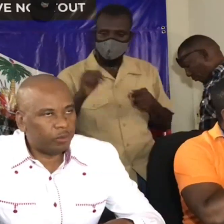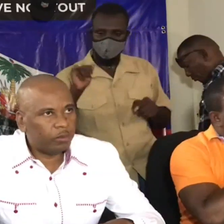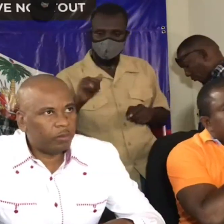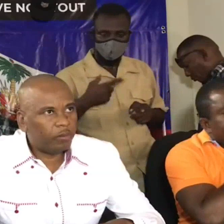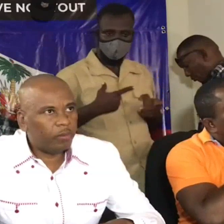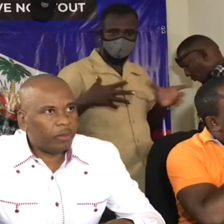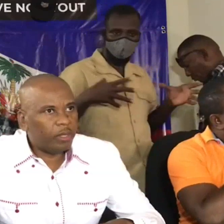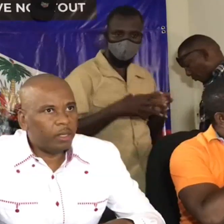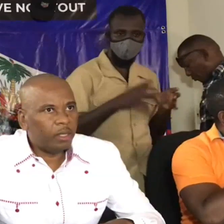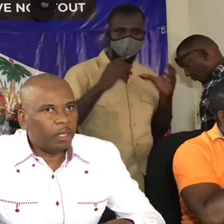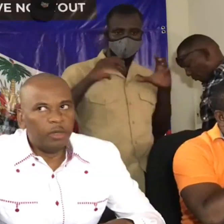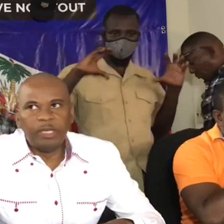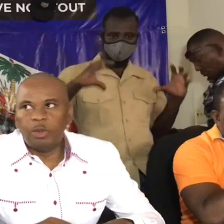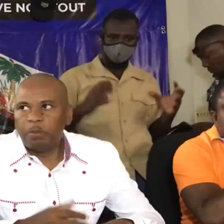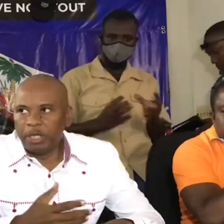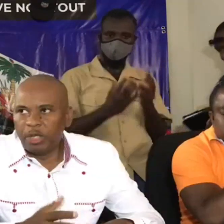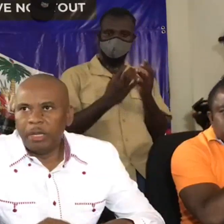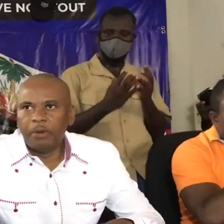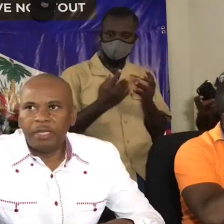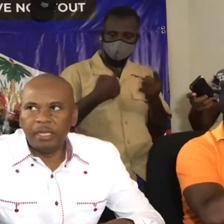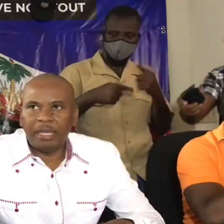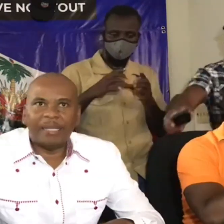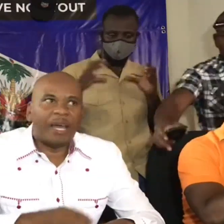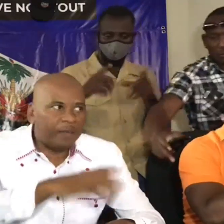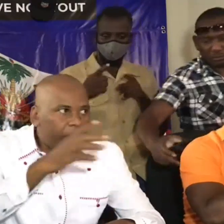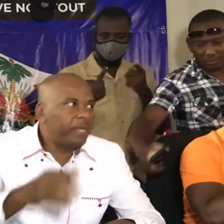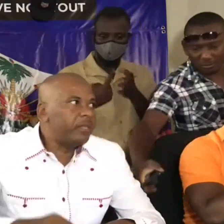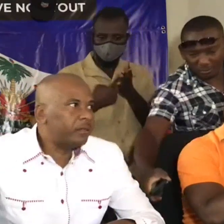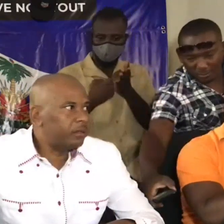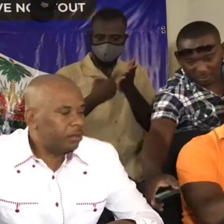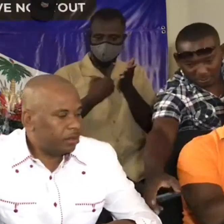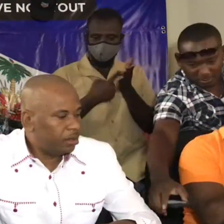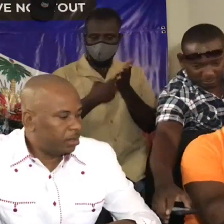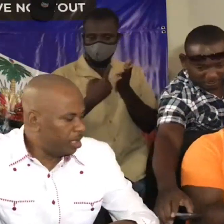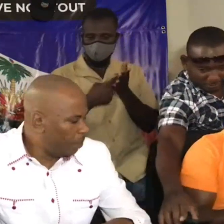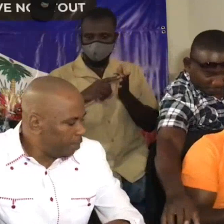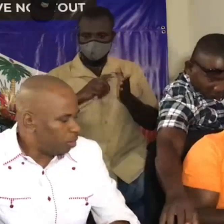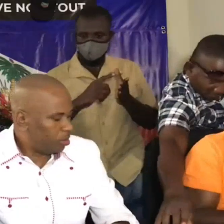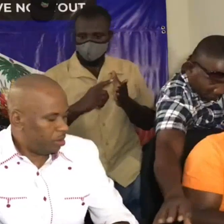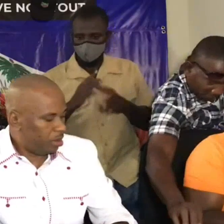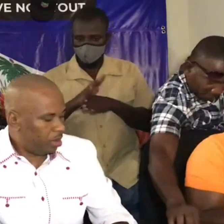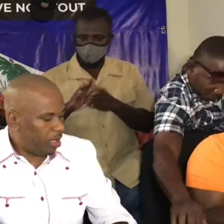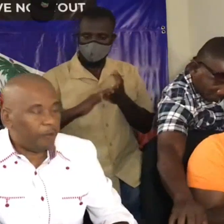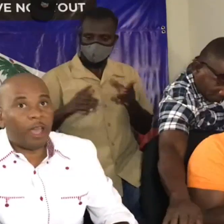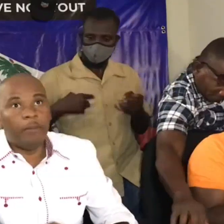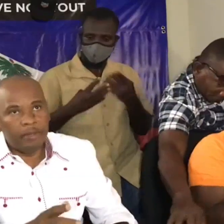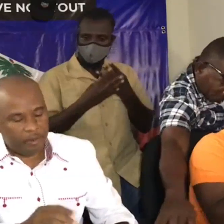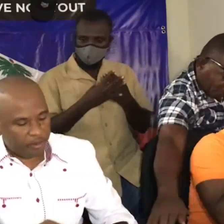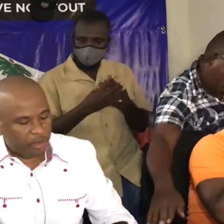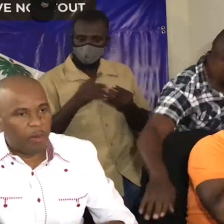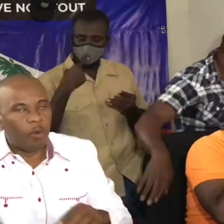courage. Et nous dit tout prisonnier politique qui a travers le pays, qui est en prison, qui a